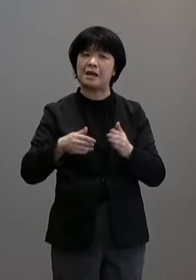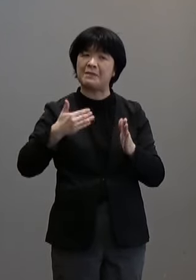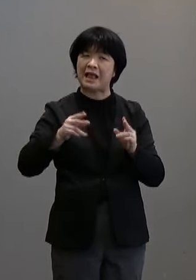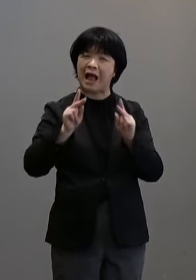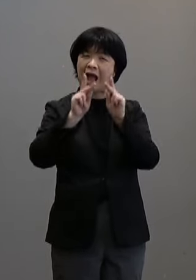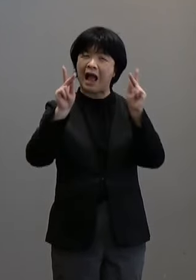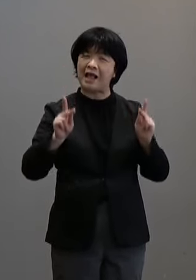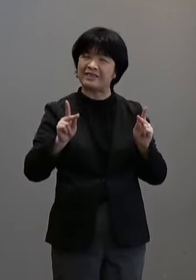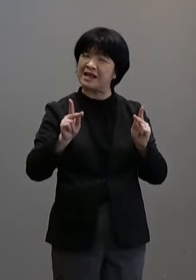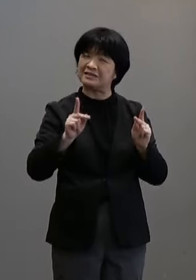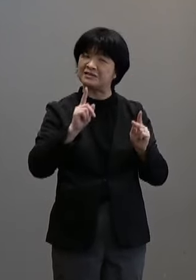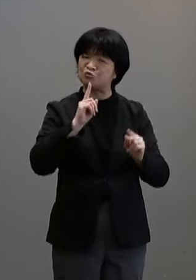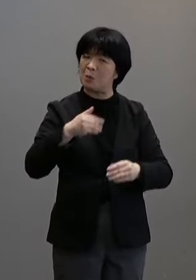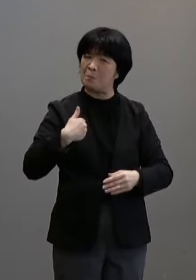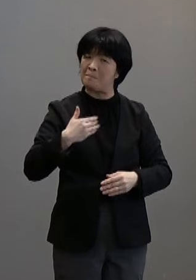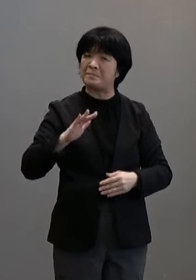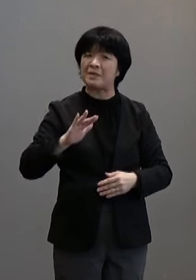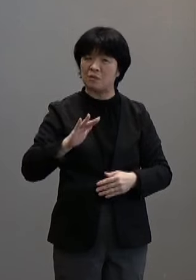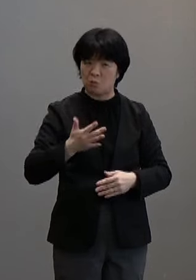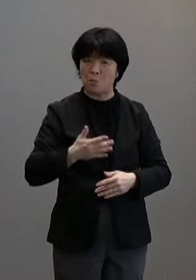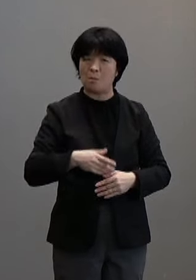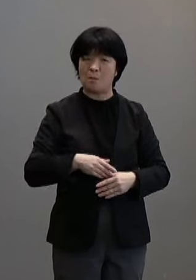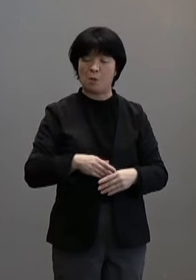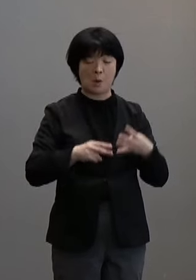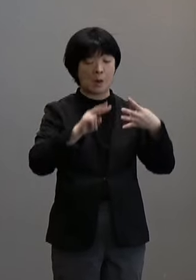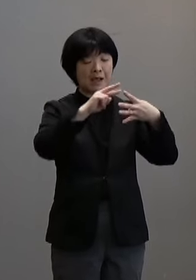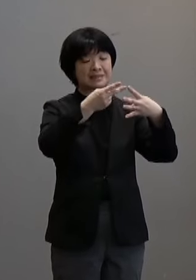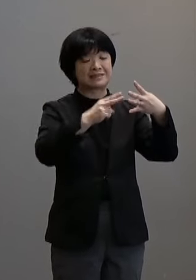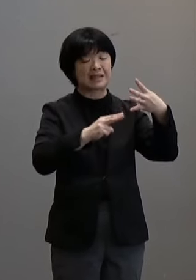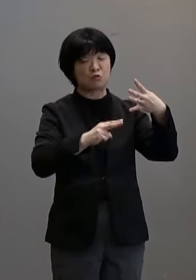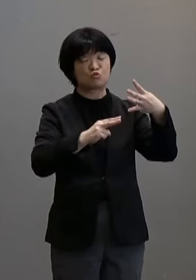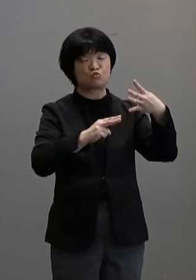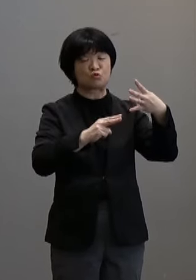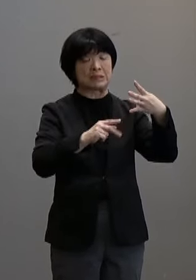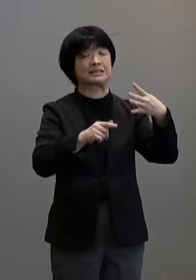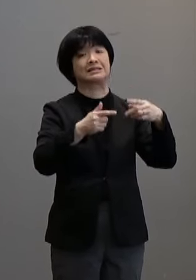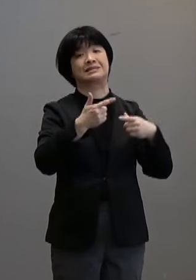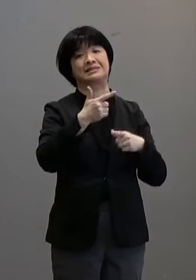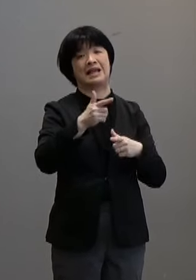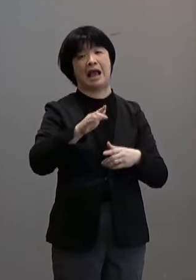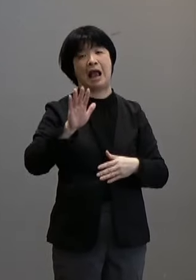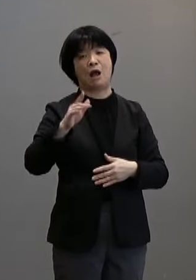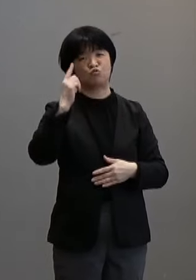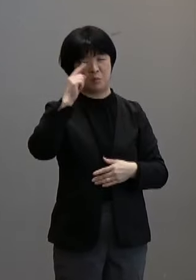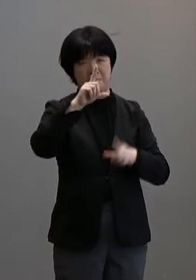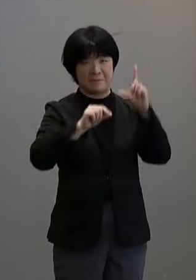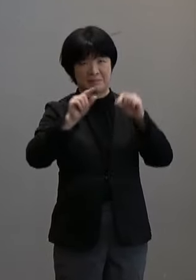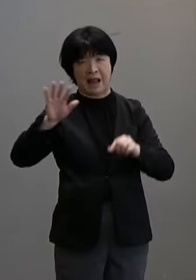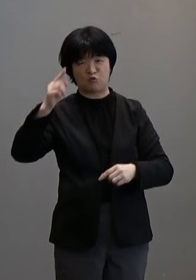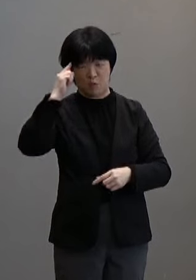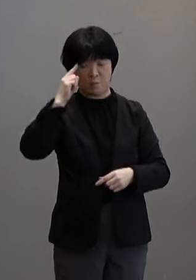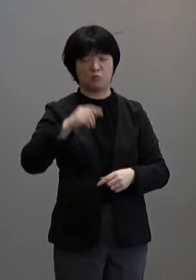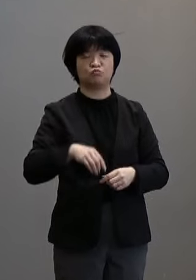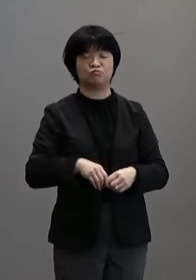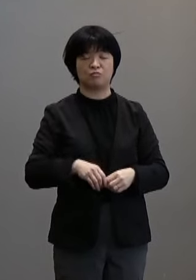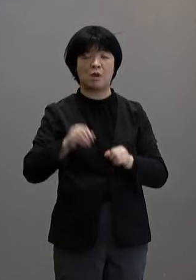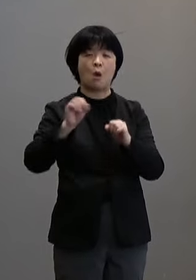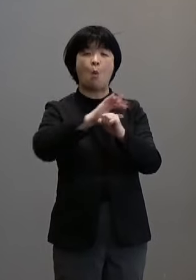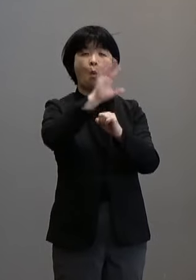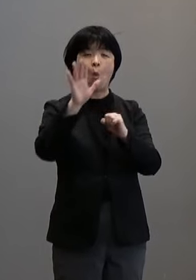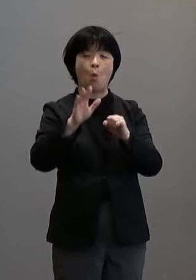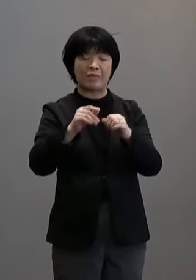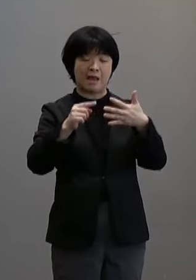ていうわけではないんですけれども、やっぱり季節変動があると思うんですね。この間、コロナの5類以降のビフォーア